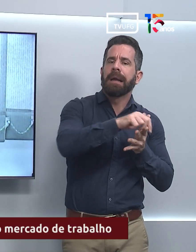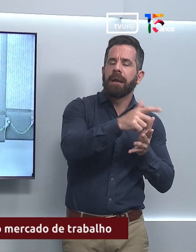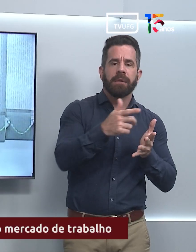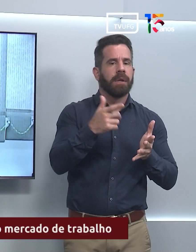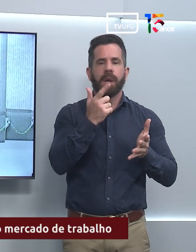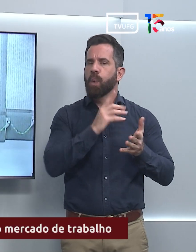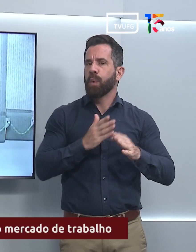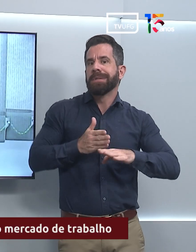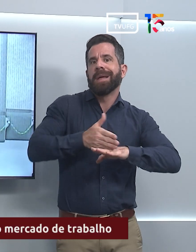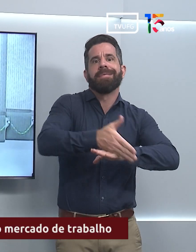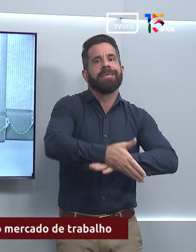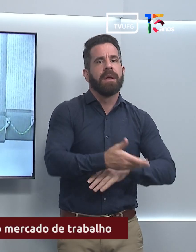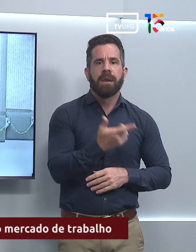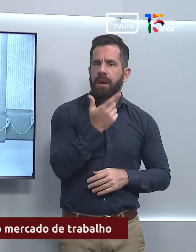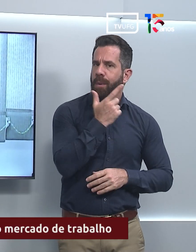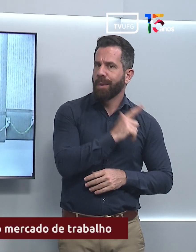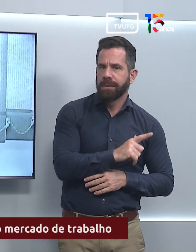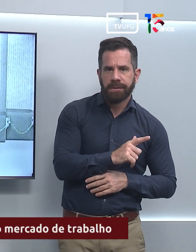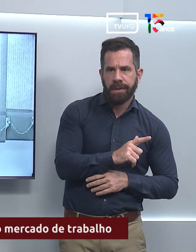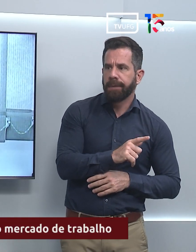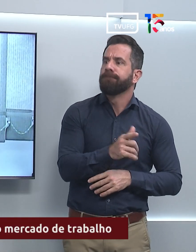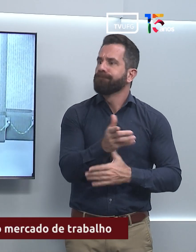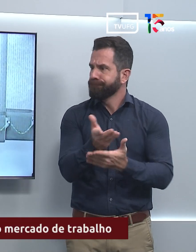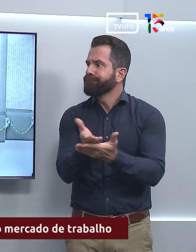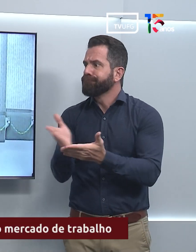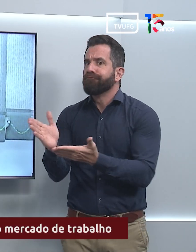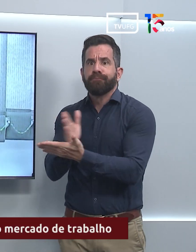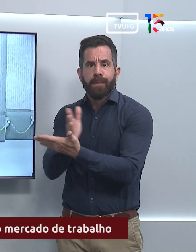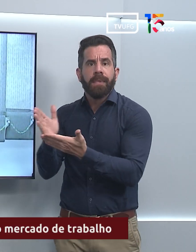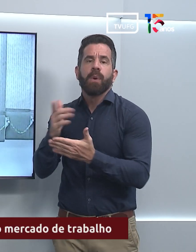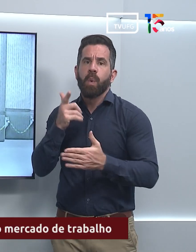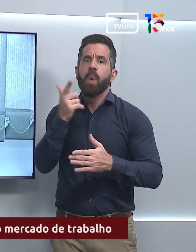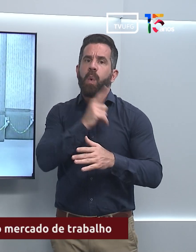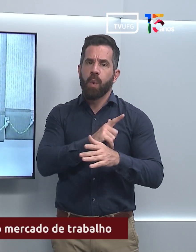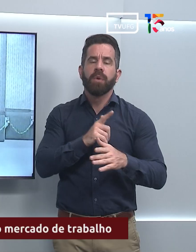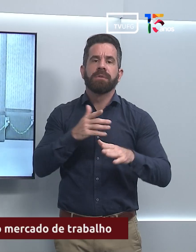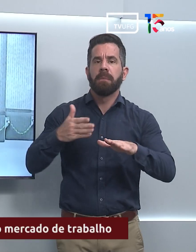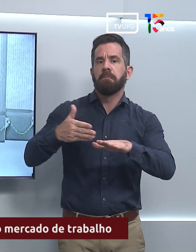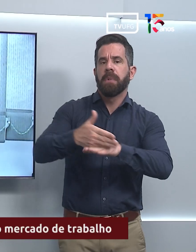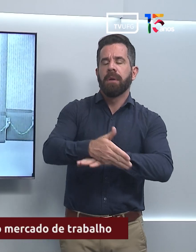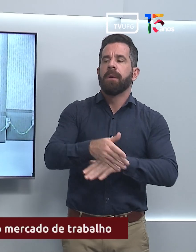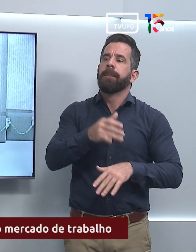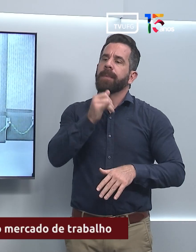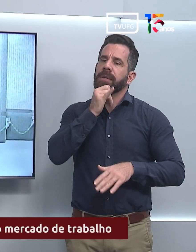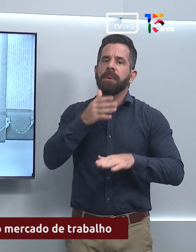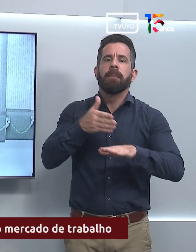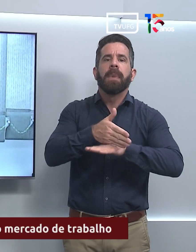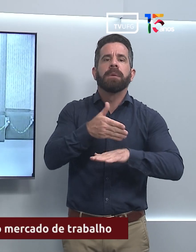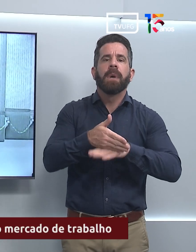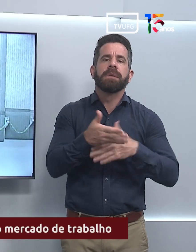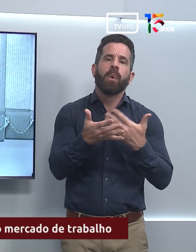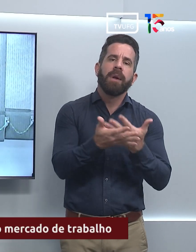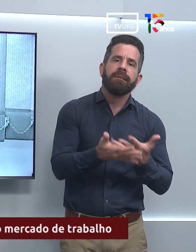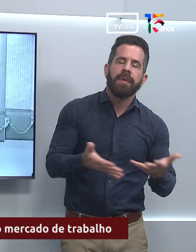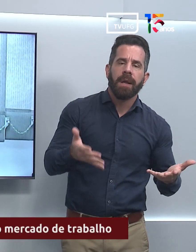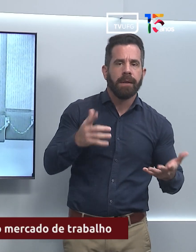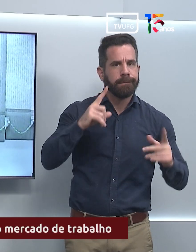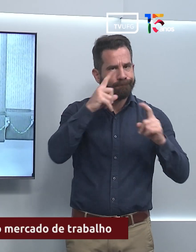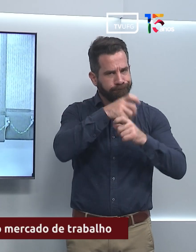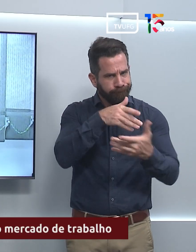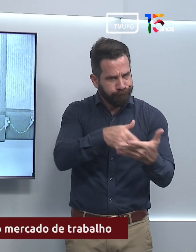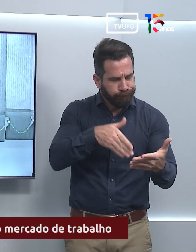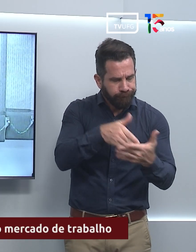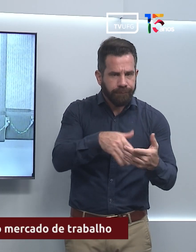entrar nesses ambientes com tanta facilidade como outras pessoas. Então, limita a participação deles em eventos.